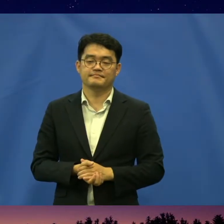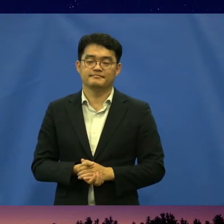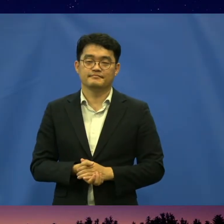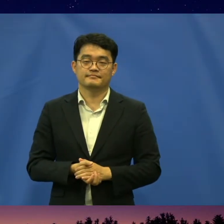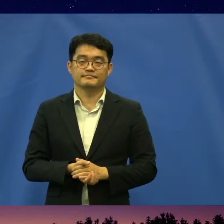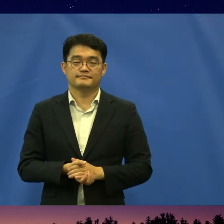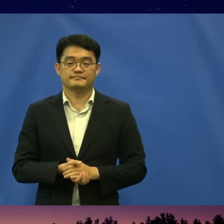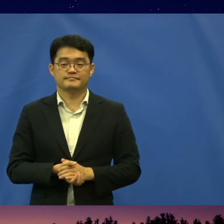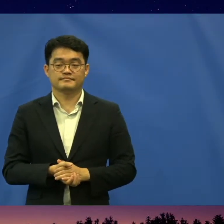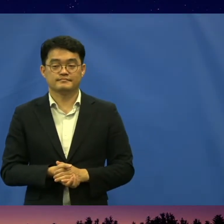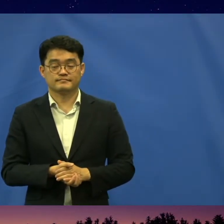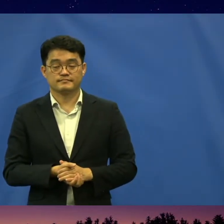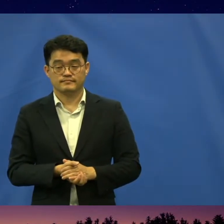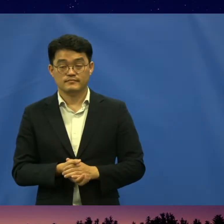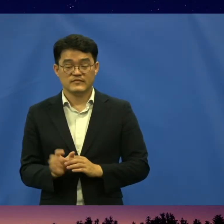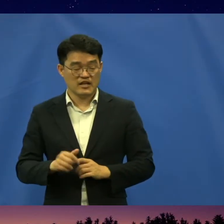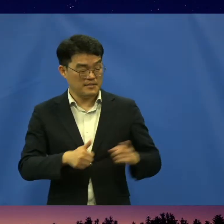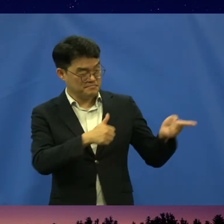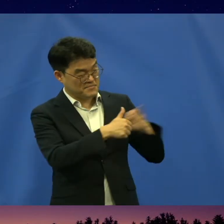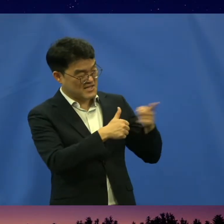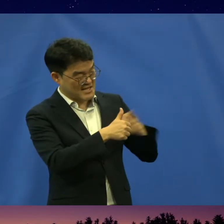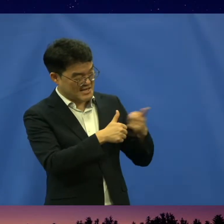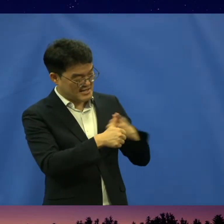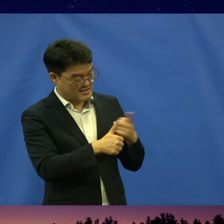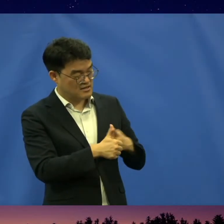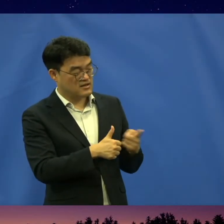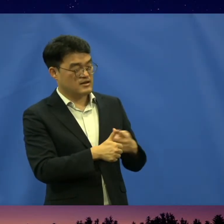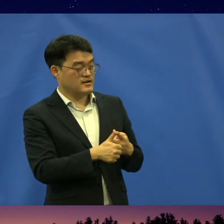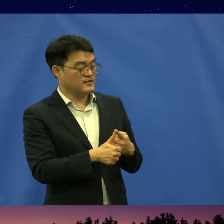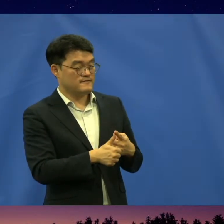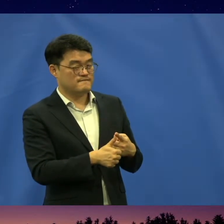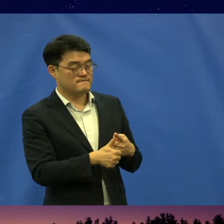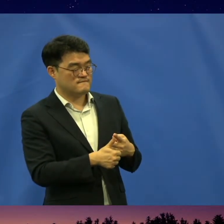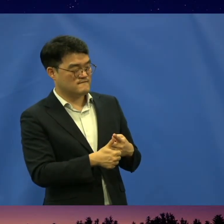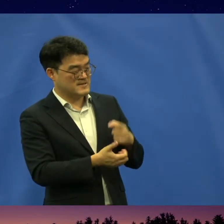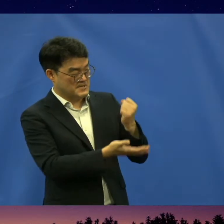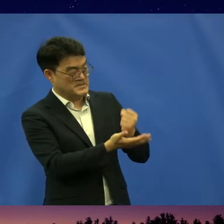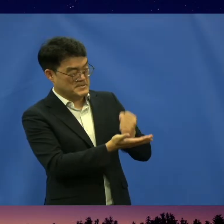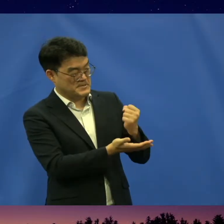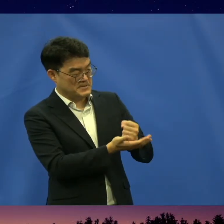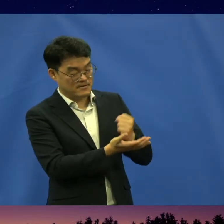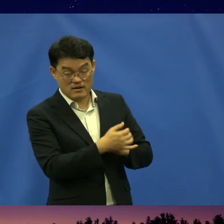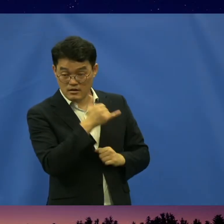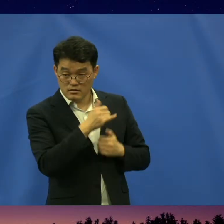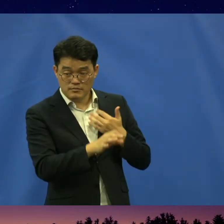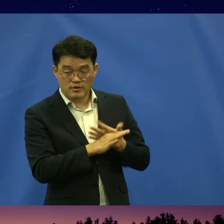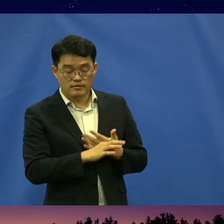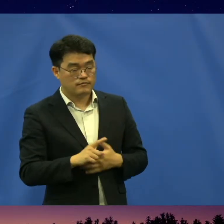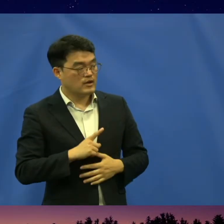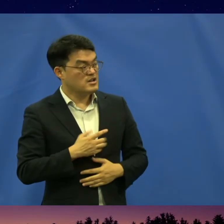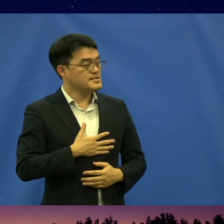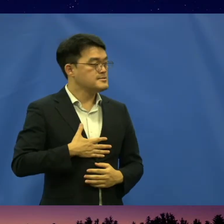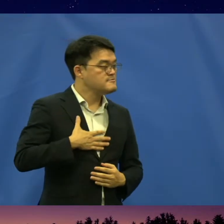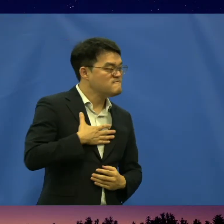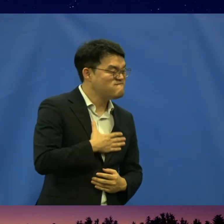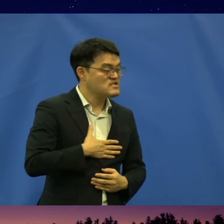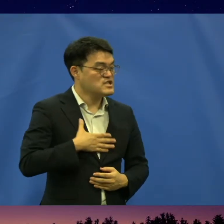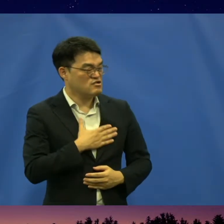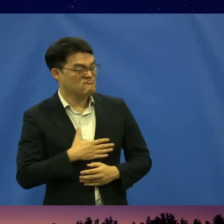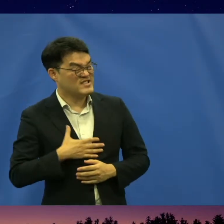비난과 정상머리가 감정의 파도를 일으켜요. 감정이 흔들리면요 집중력을 가지기 힘들어요.